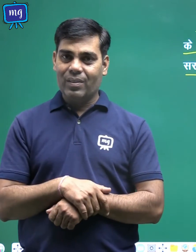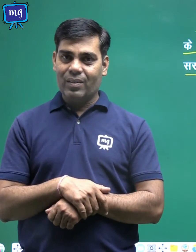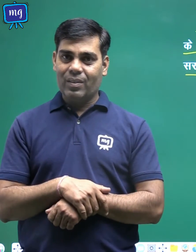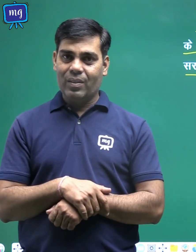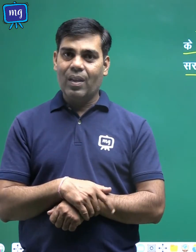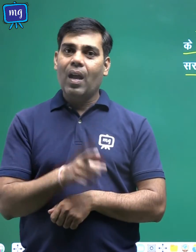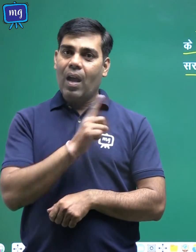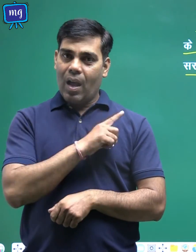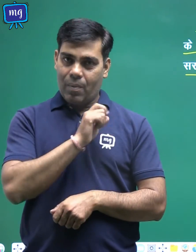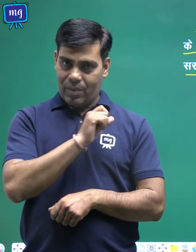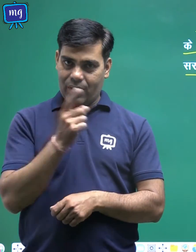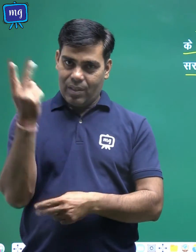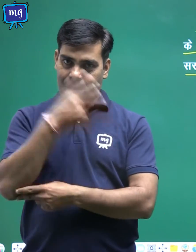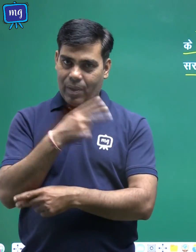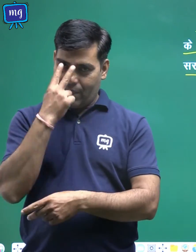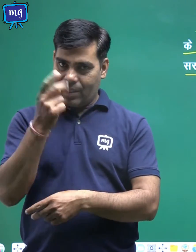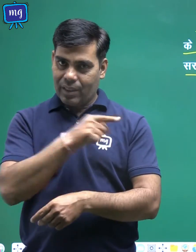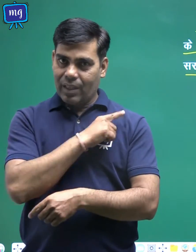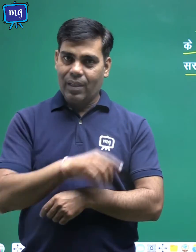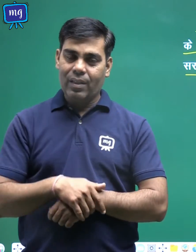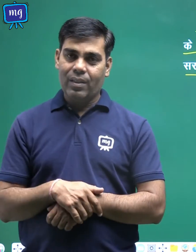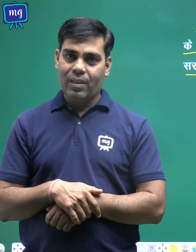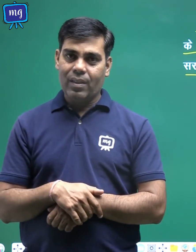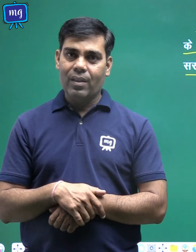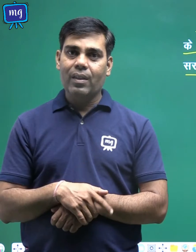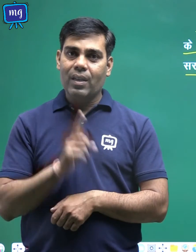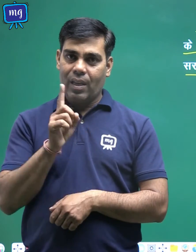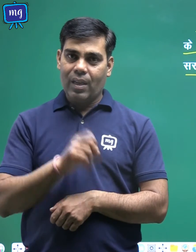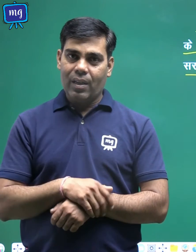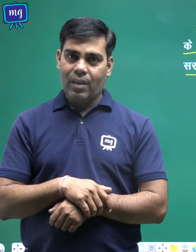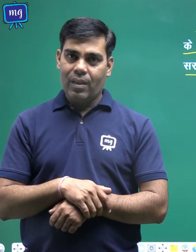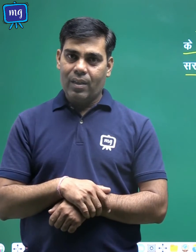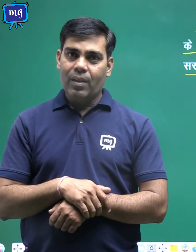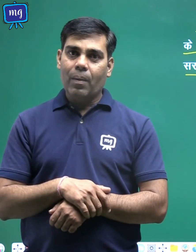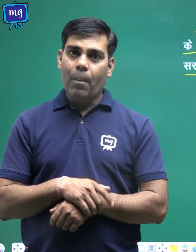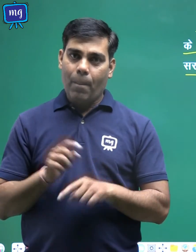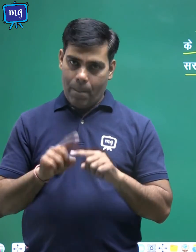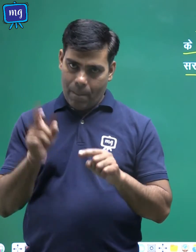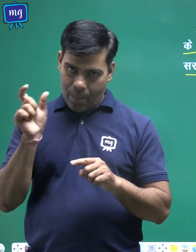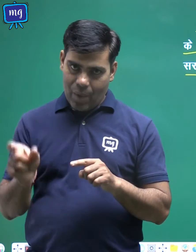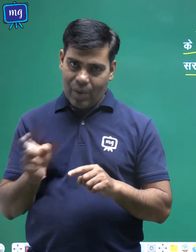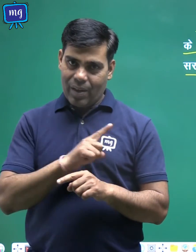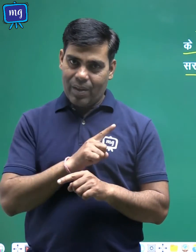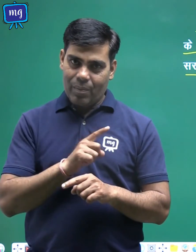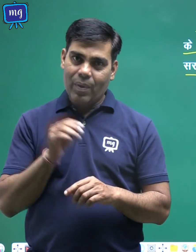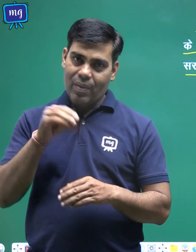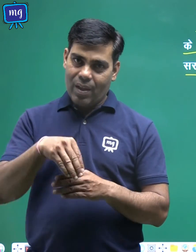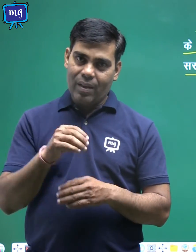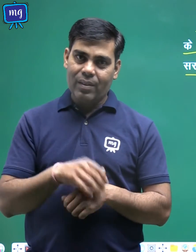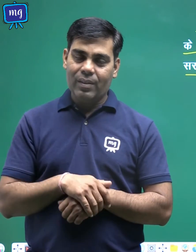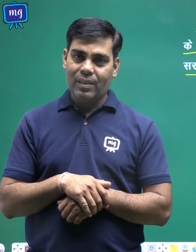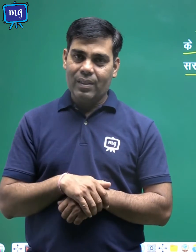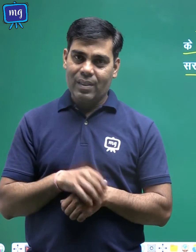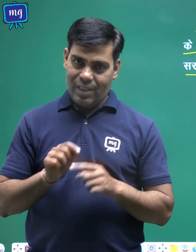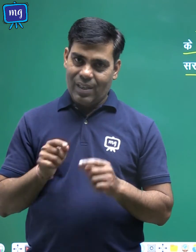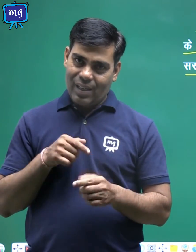आप इस चित्र में देख सकते हैं कि एक मतदाता मतदान